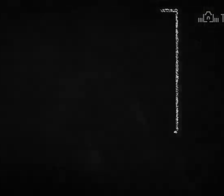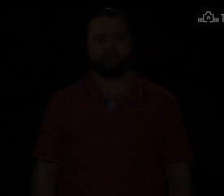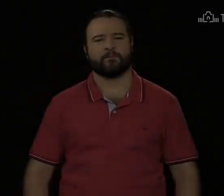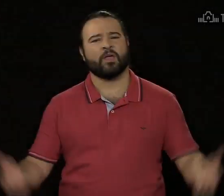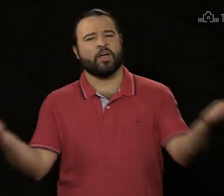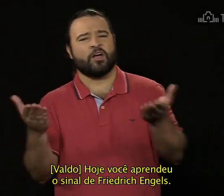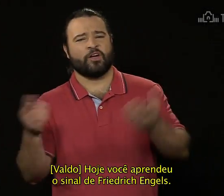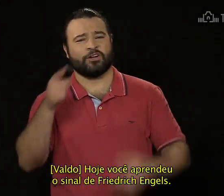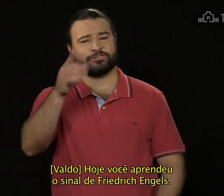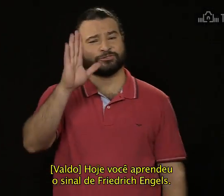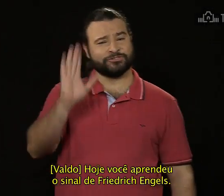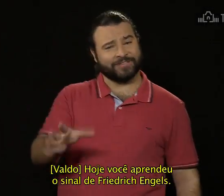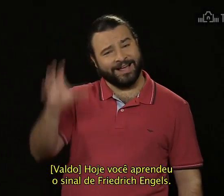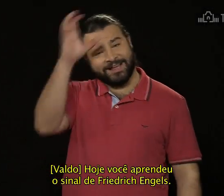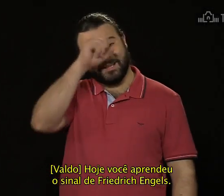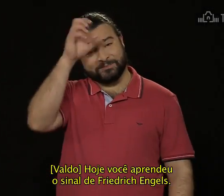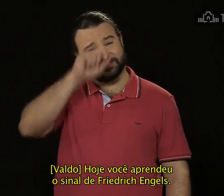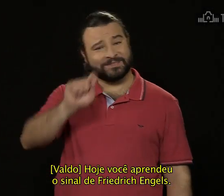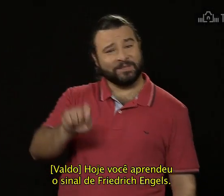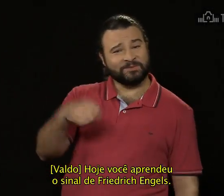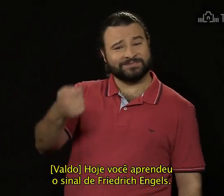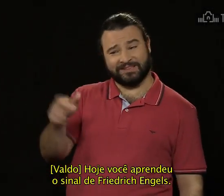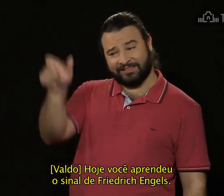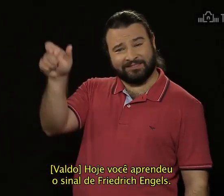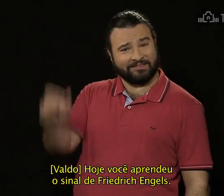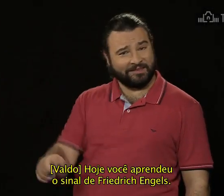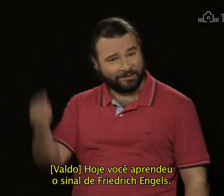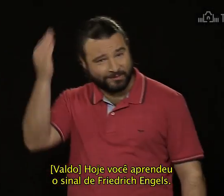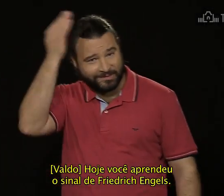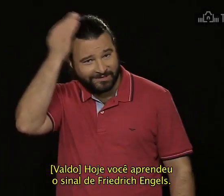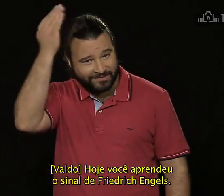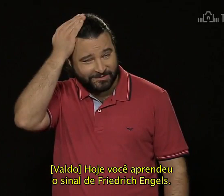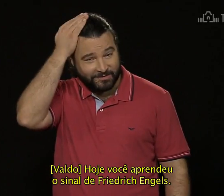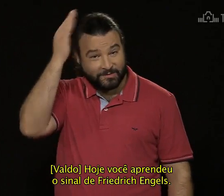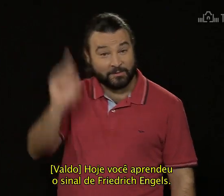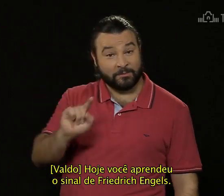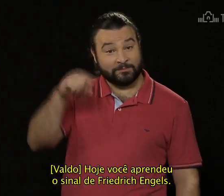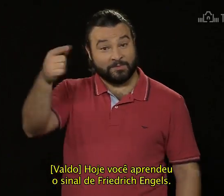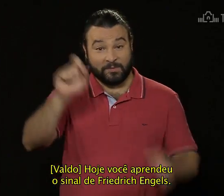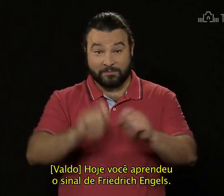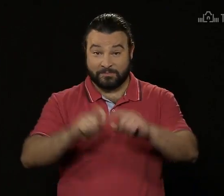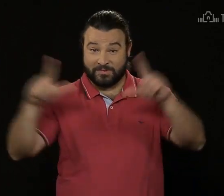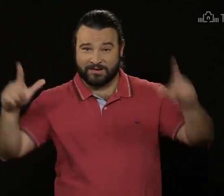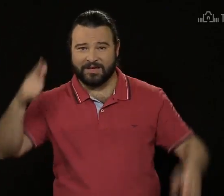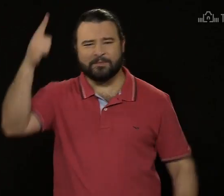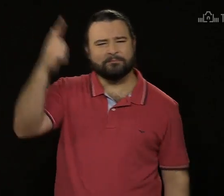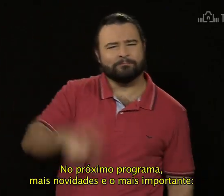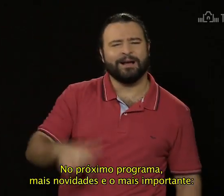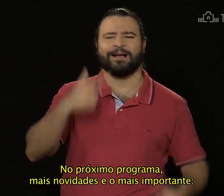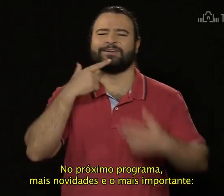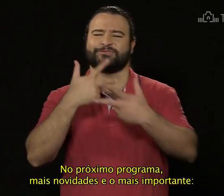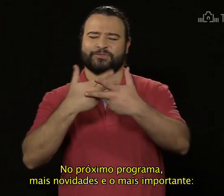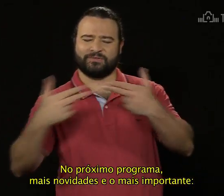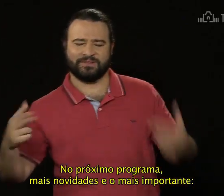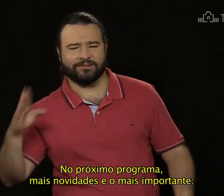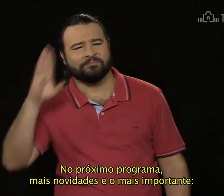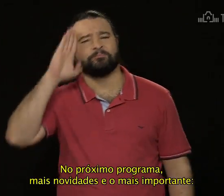Hoje você aprendeu o sinal de Friedrich Engels No próximo programa mais